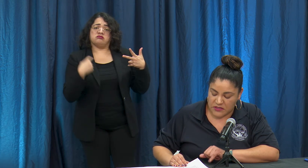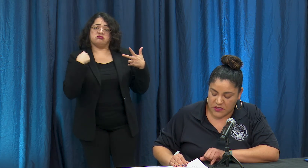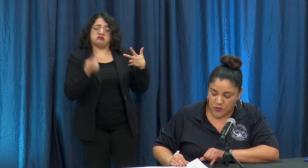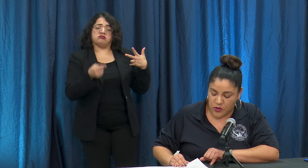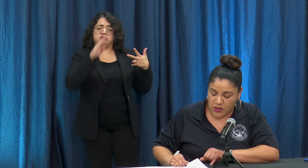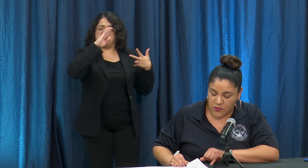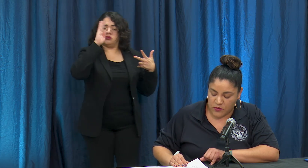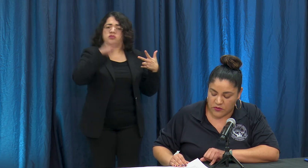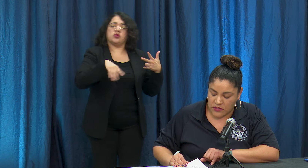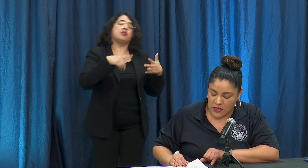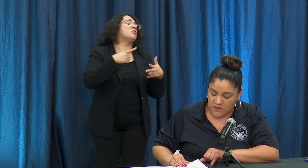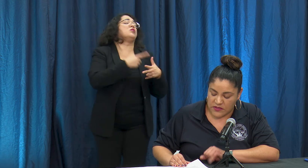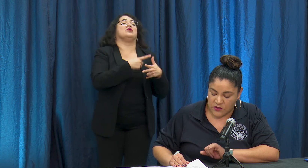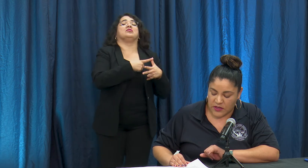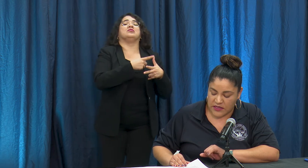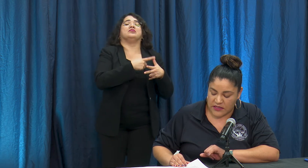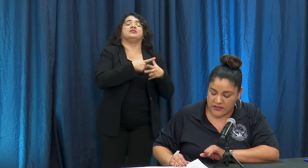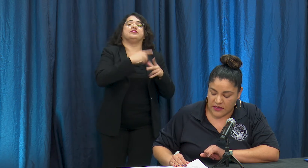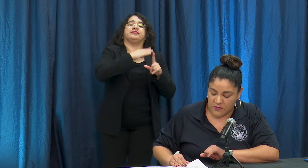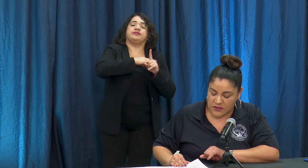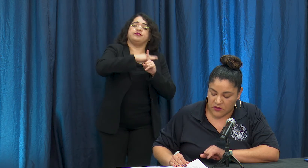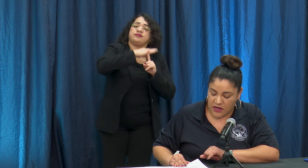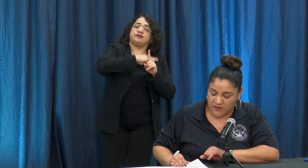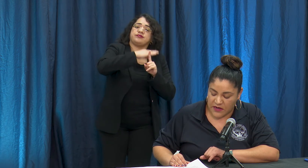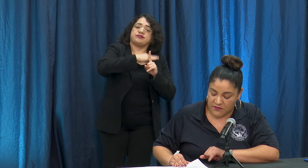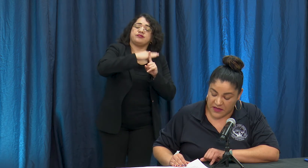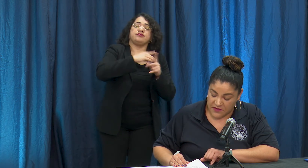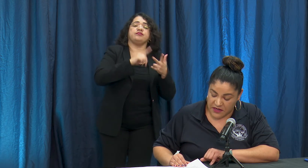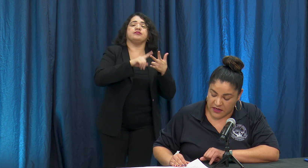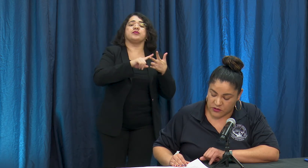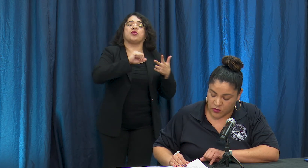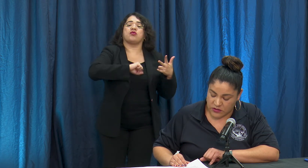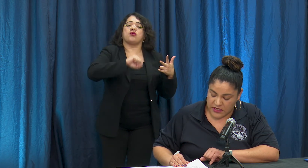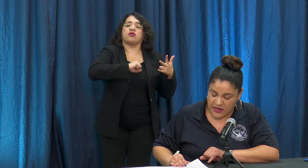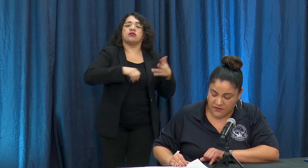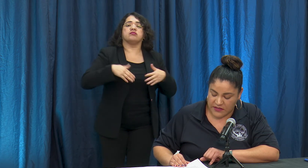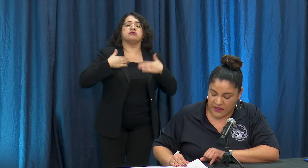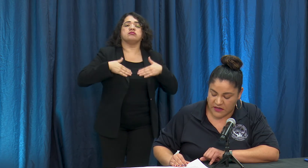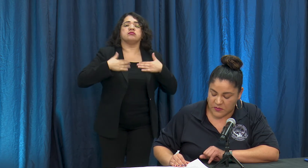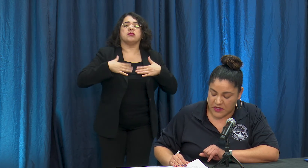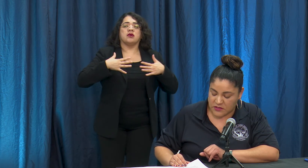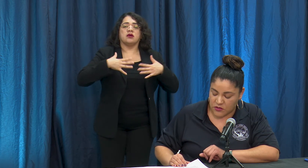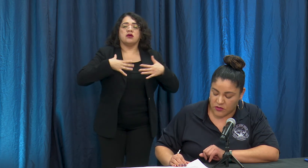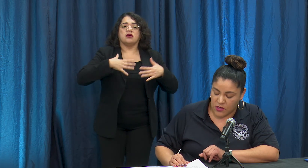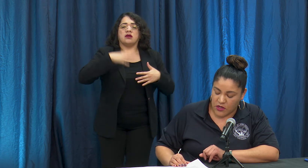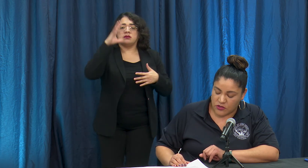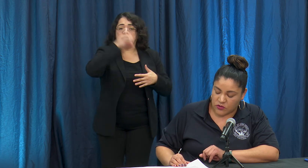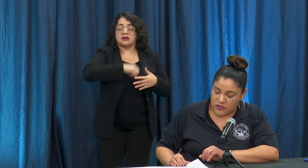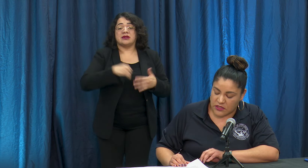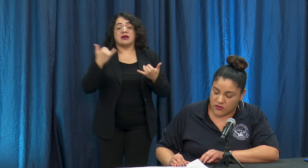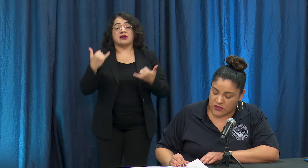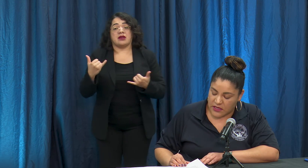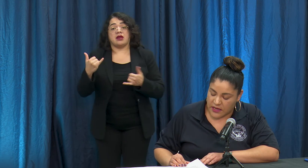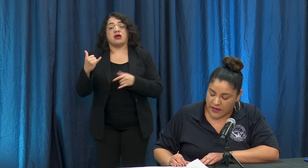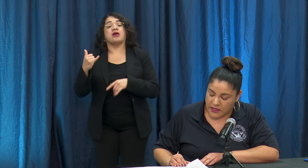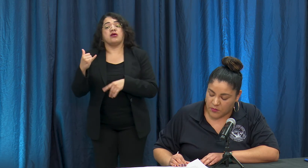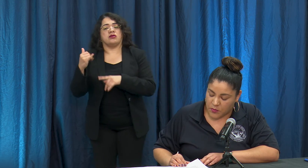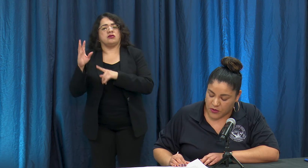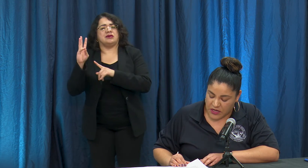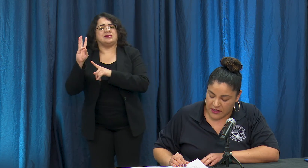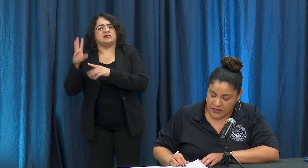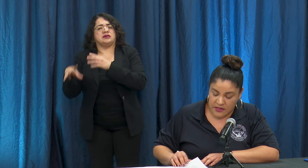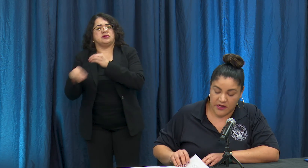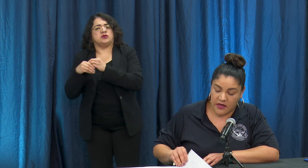desde el principio hemos visto que se han visto la fiebre, la tos y la falta de respiración son signos que